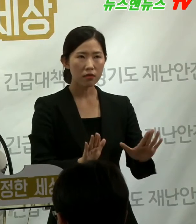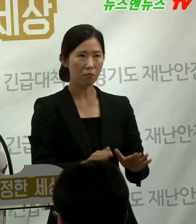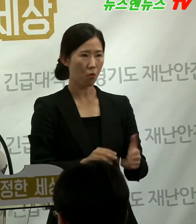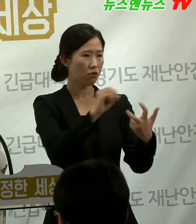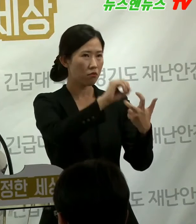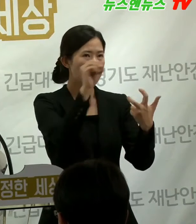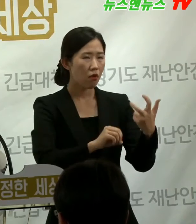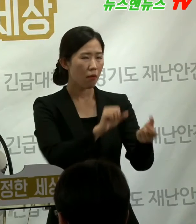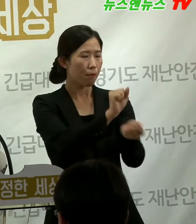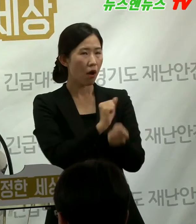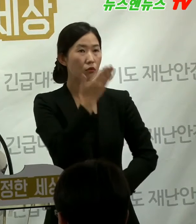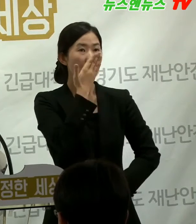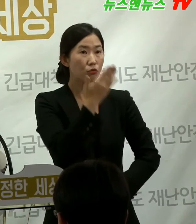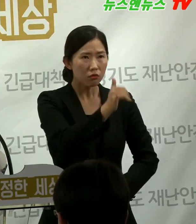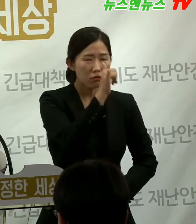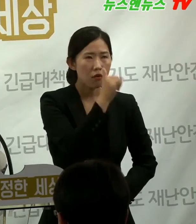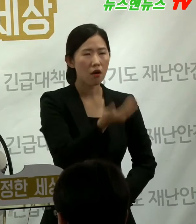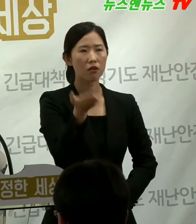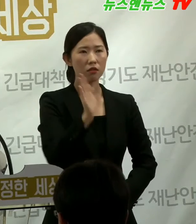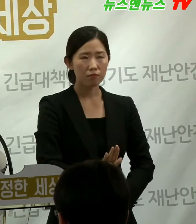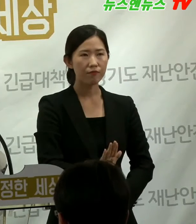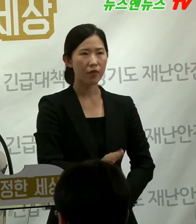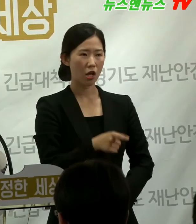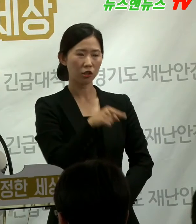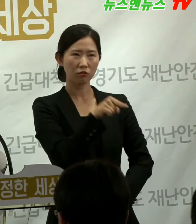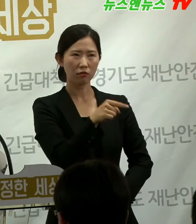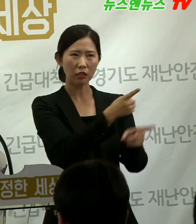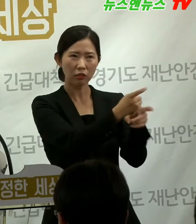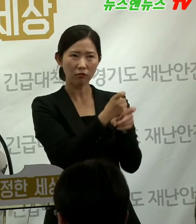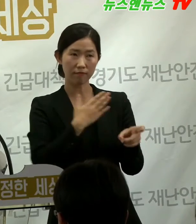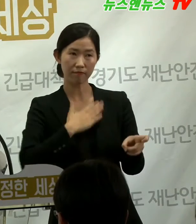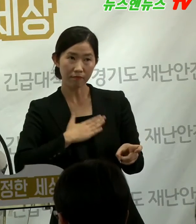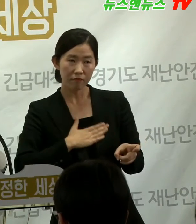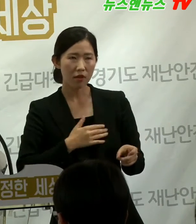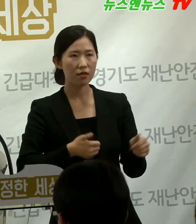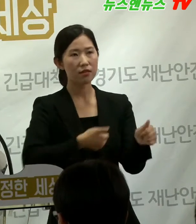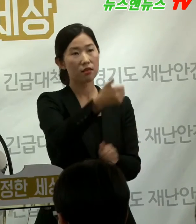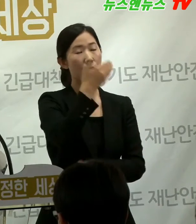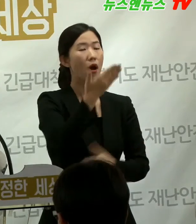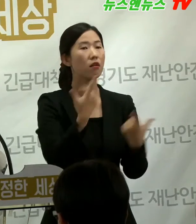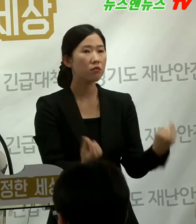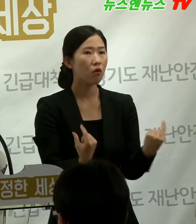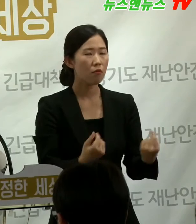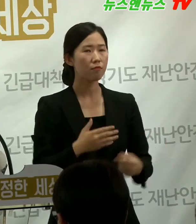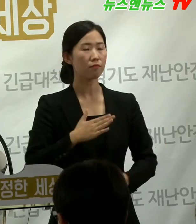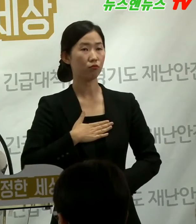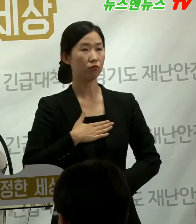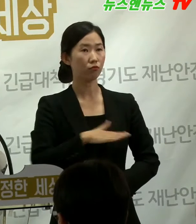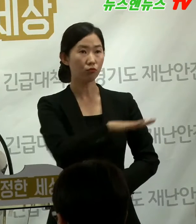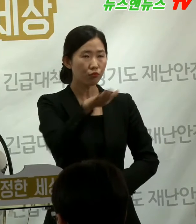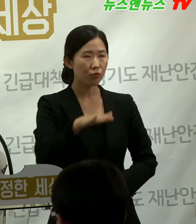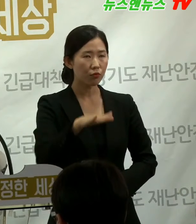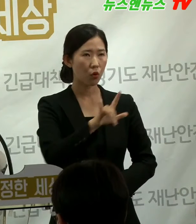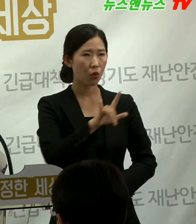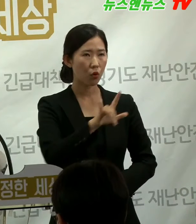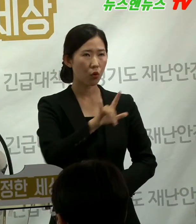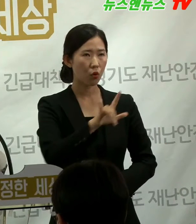맞이하더라도 지피지기면 백전백승이듯이 상대를 알고 대응하면 얼마든지 이겨낼 수